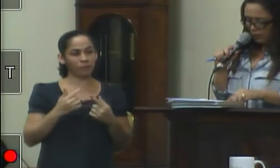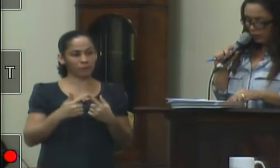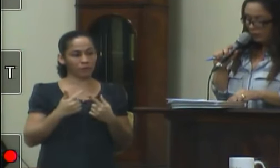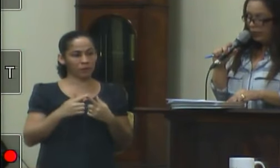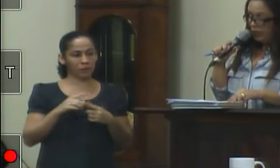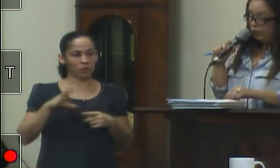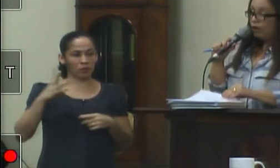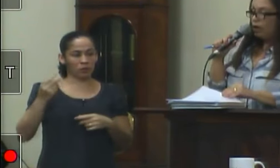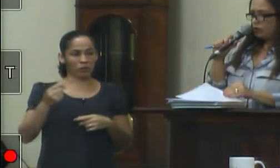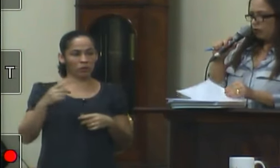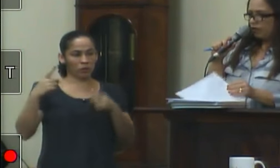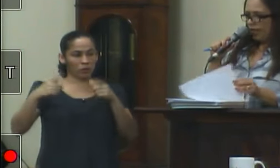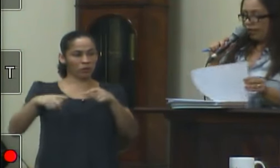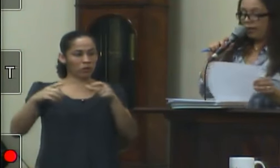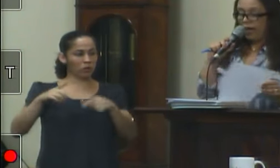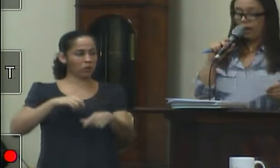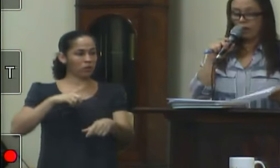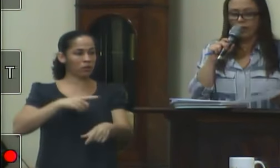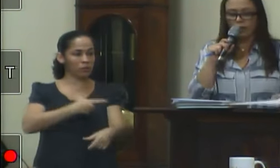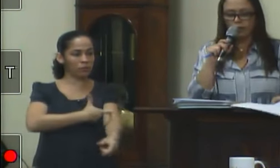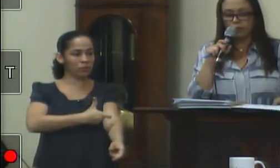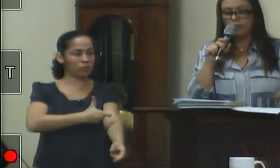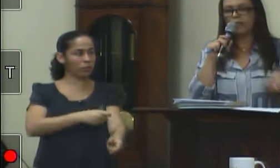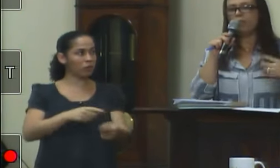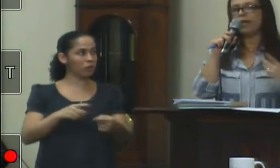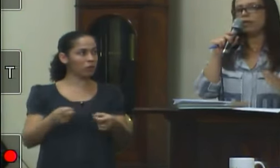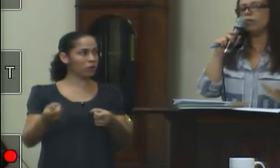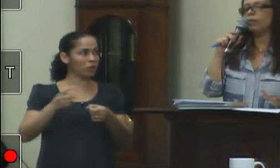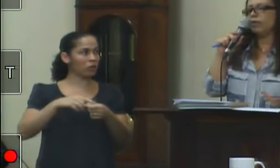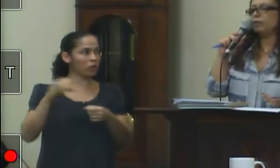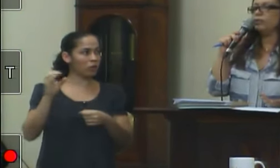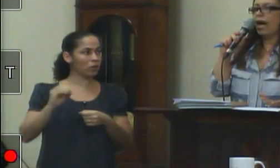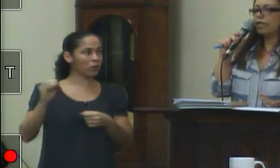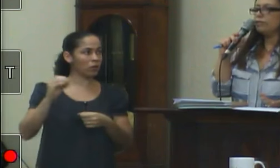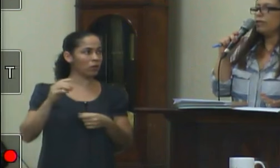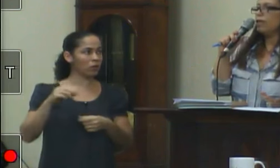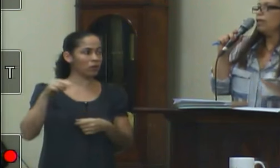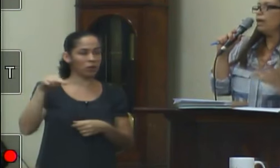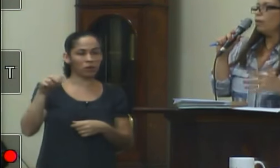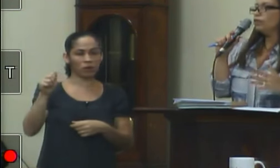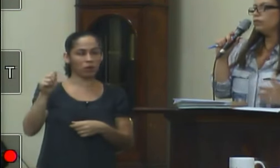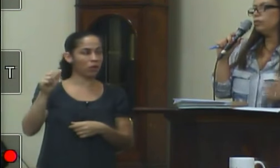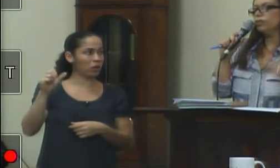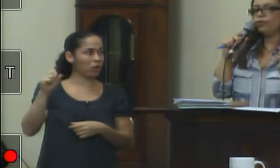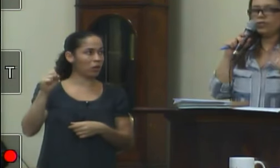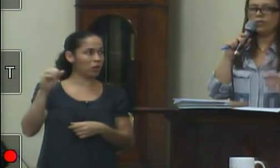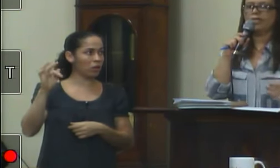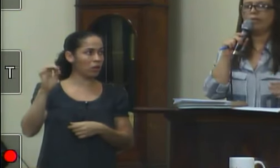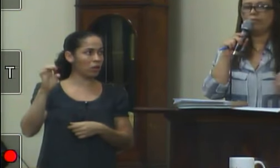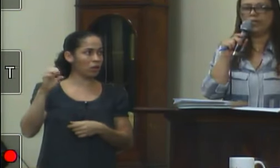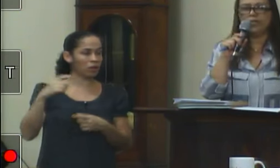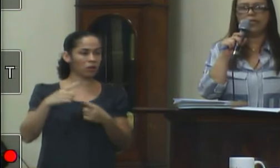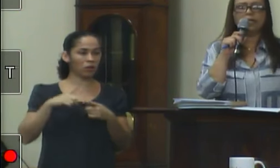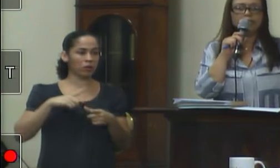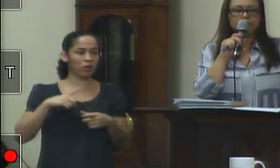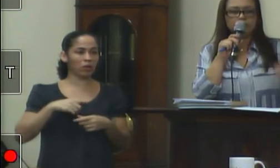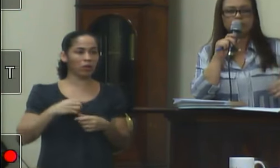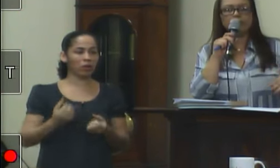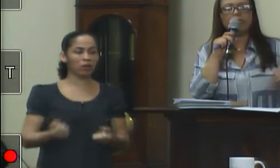o sangue. Vamos voltar agora em outubro também com o programa do NASF, que é onde inclui